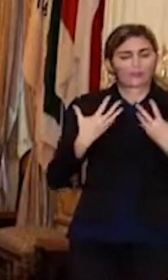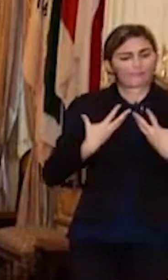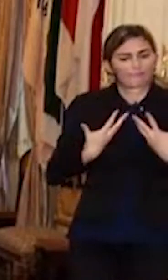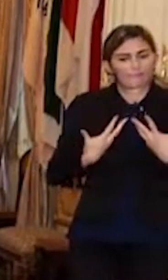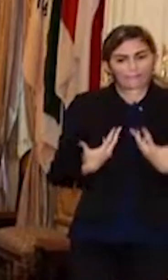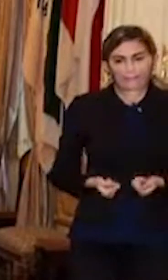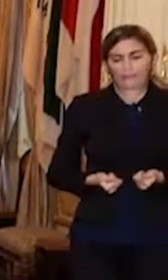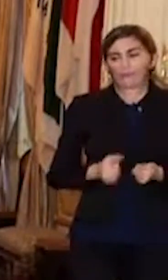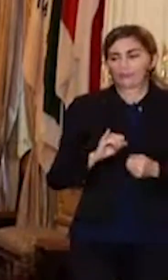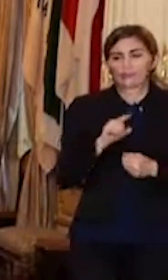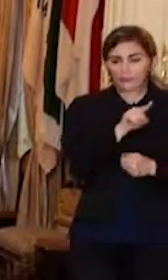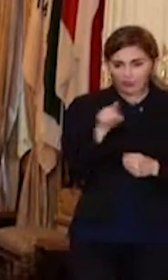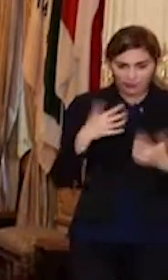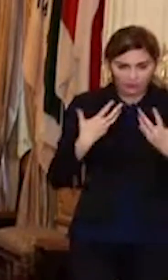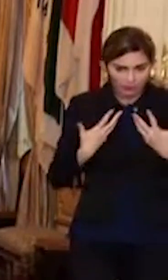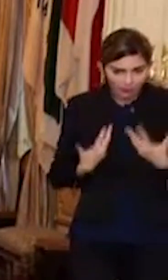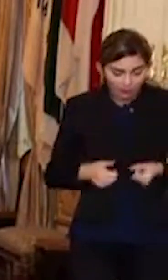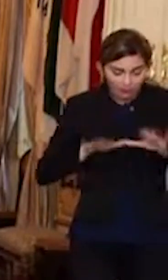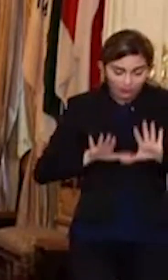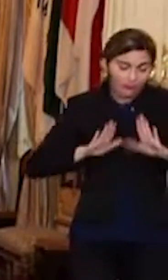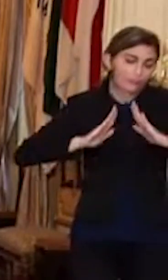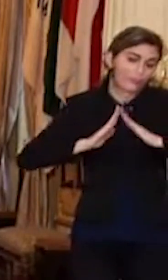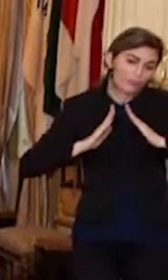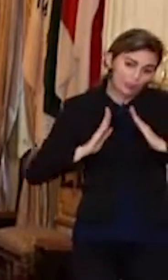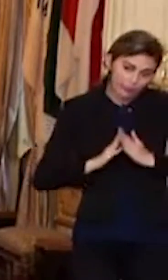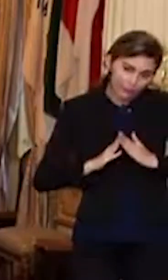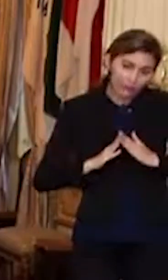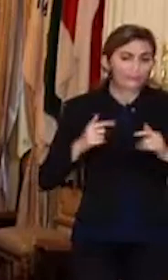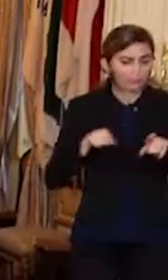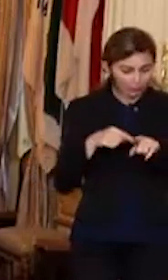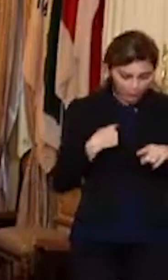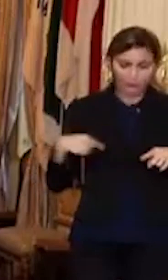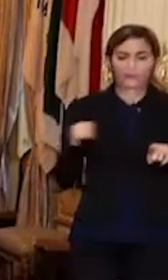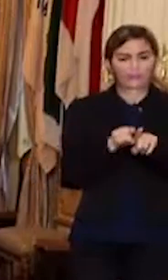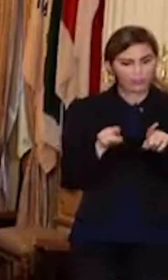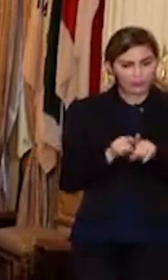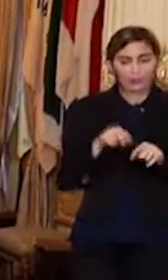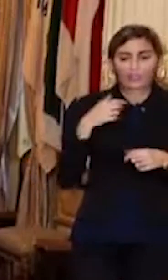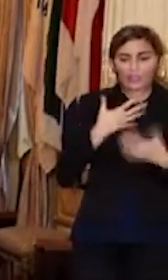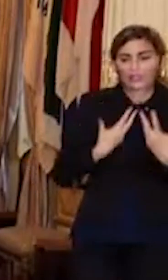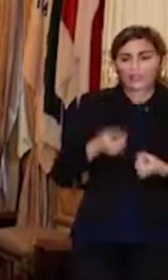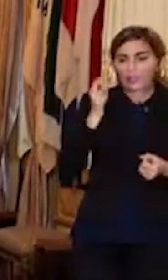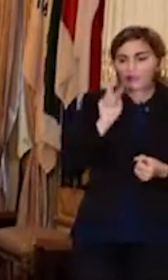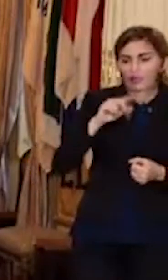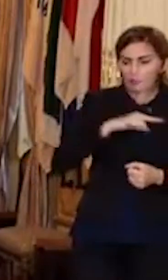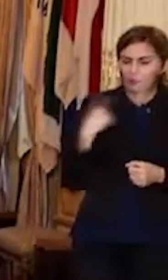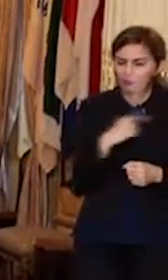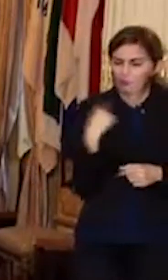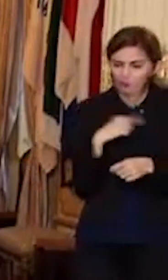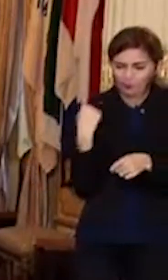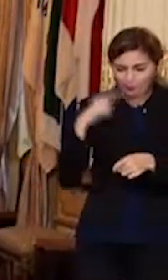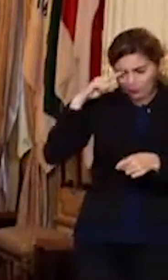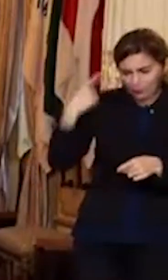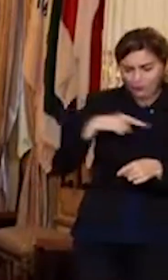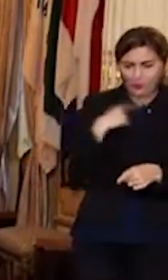cansados então se você está cansado de ficar em casa a gente está cansado de ver gente morrendo a gente está